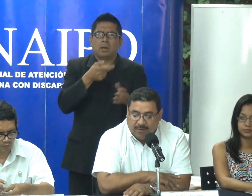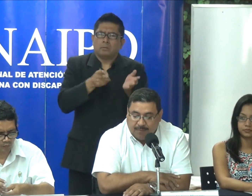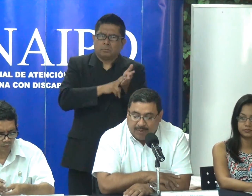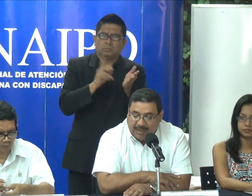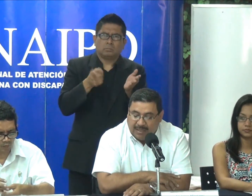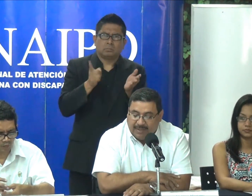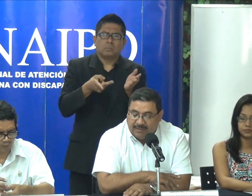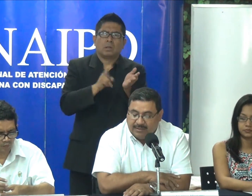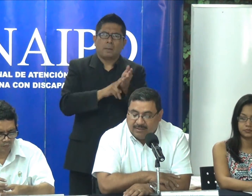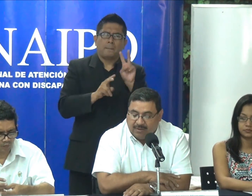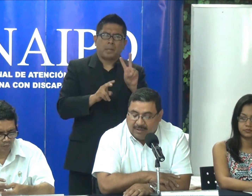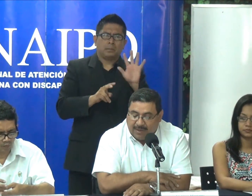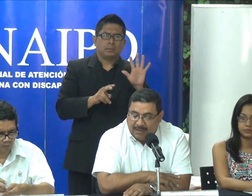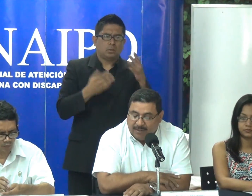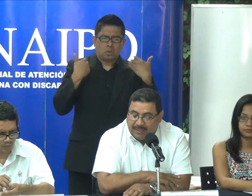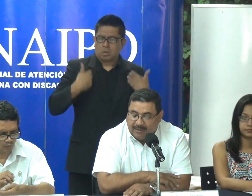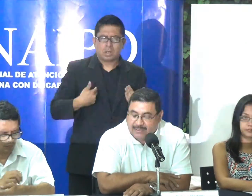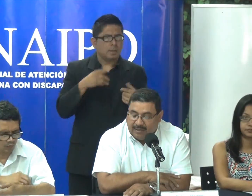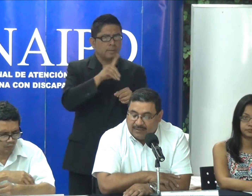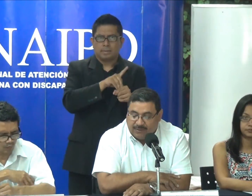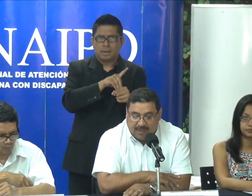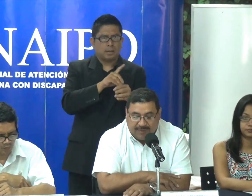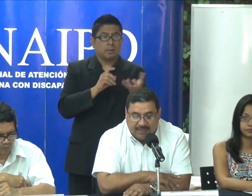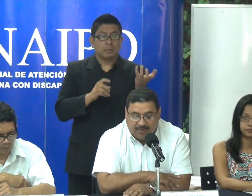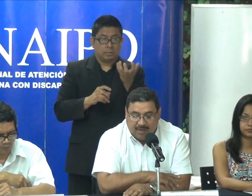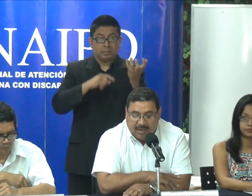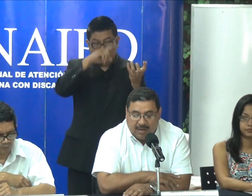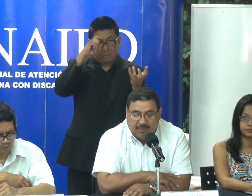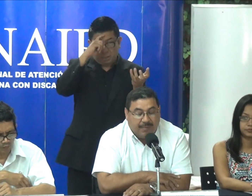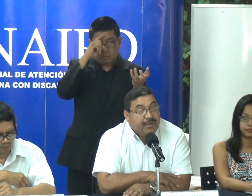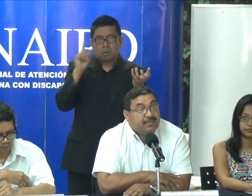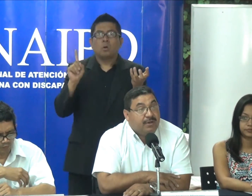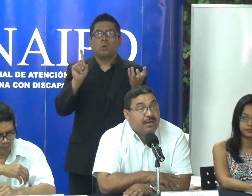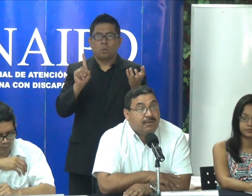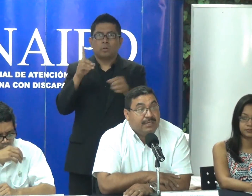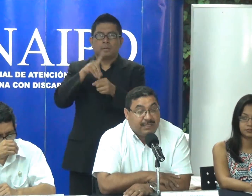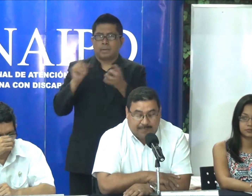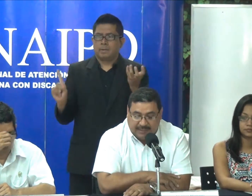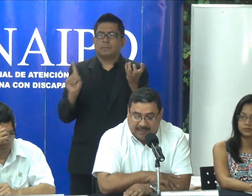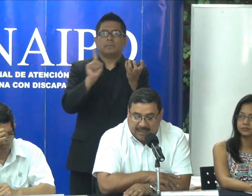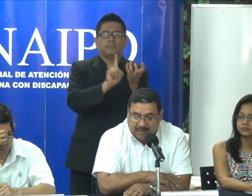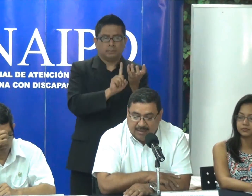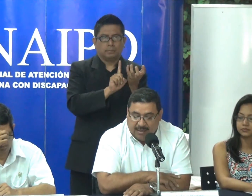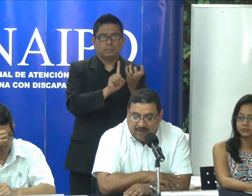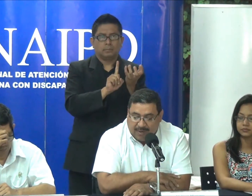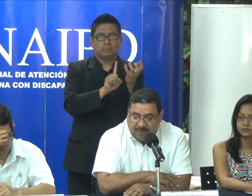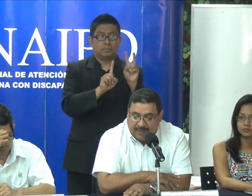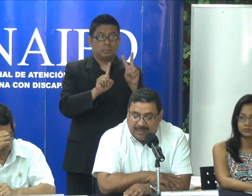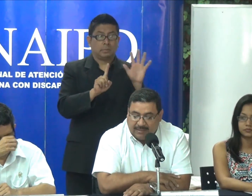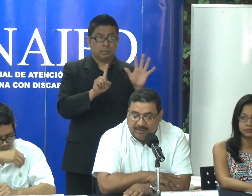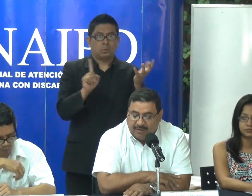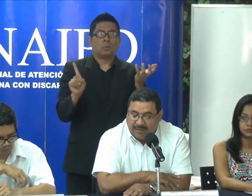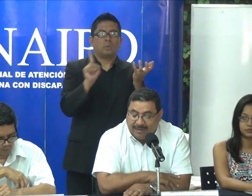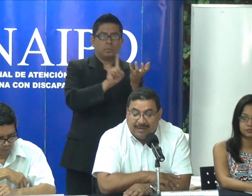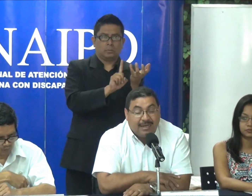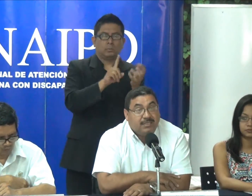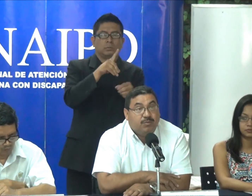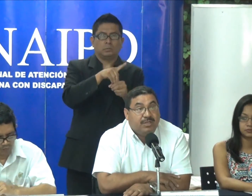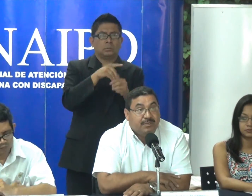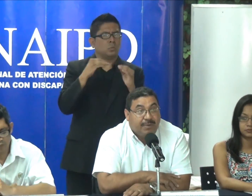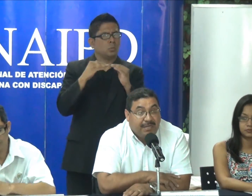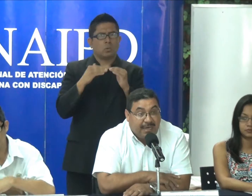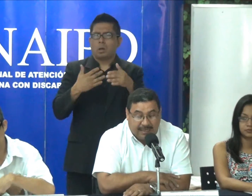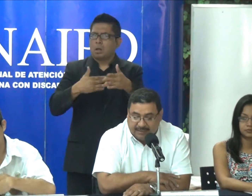mínimo por cada 25 trabajadores que tenga su servicio a una persona con discapacidad. Igual obligación tendrán